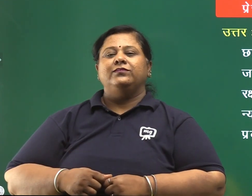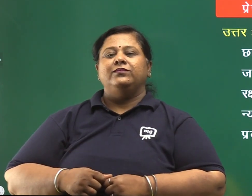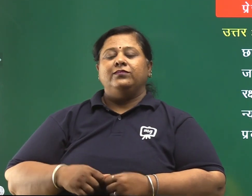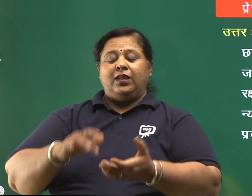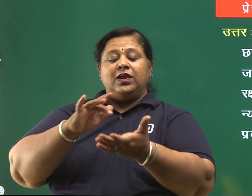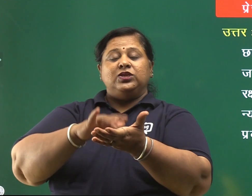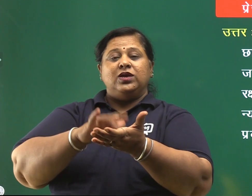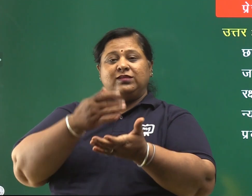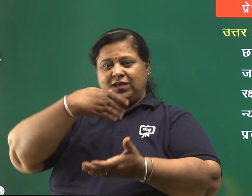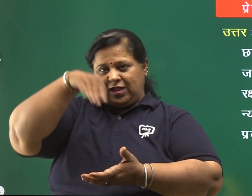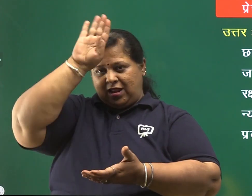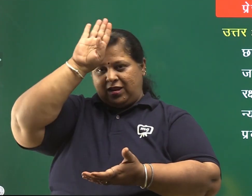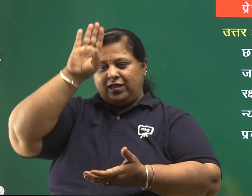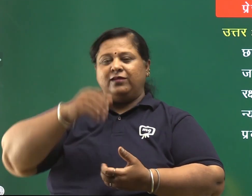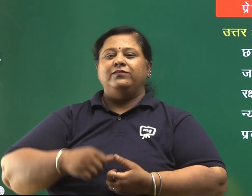झांसी की रानी